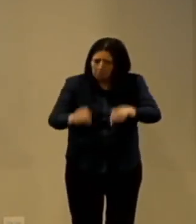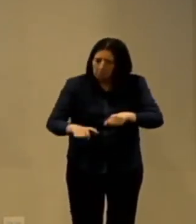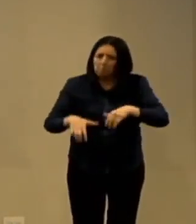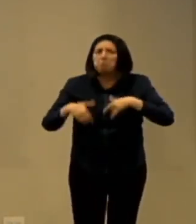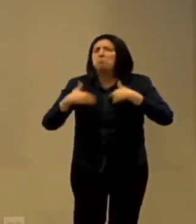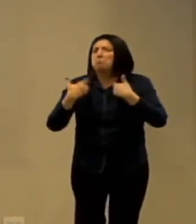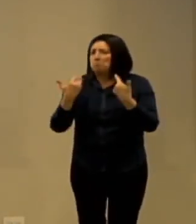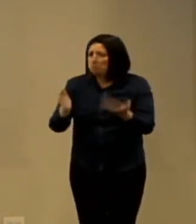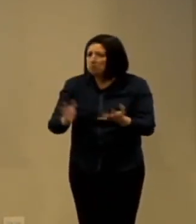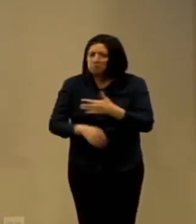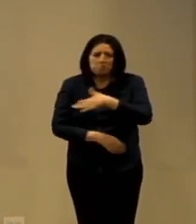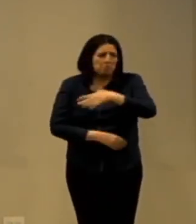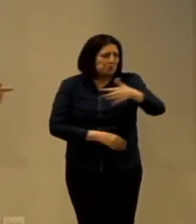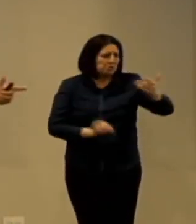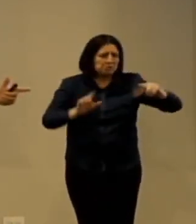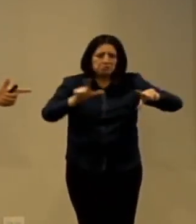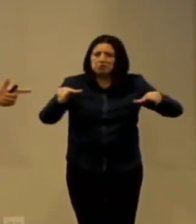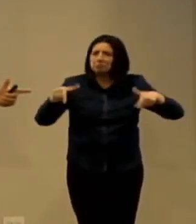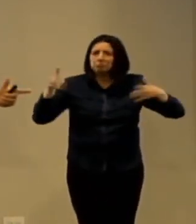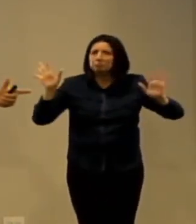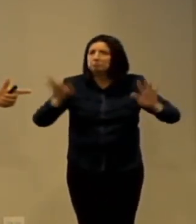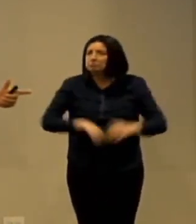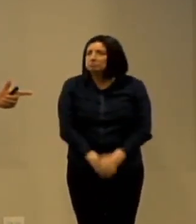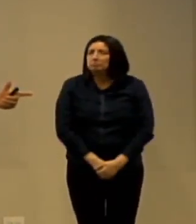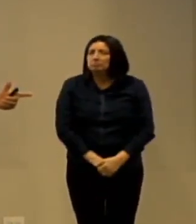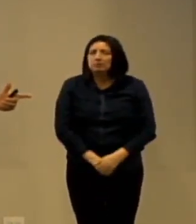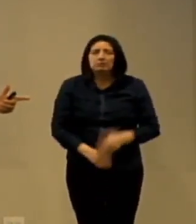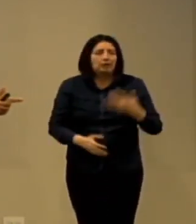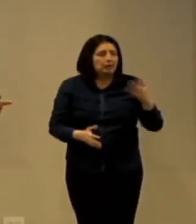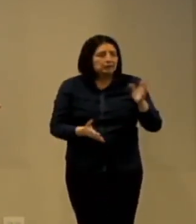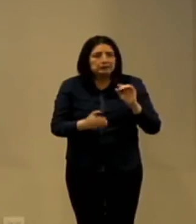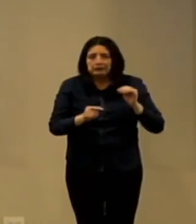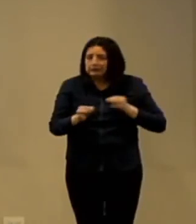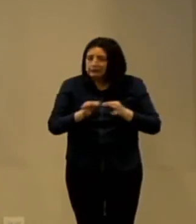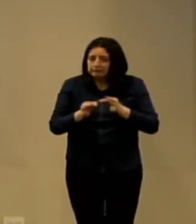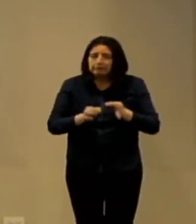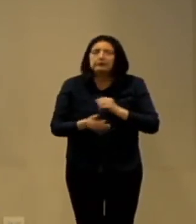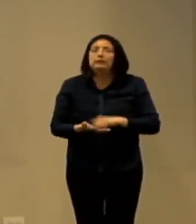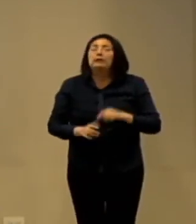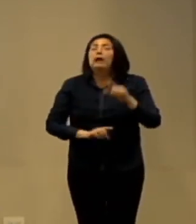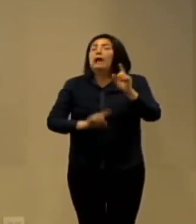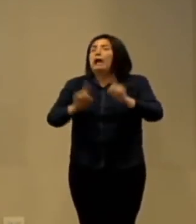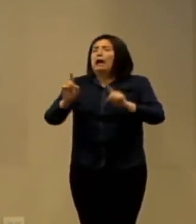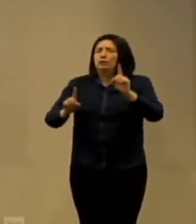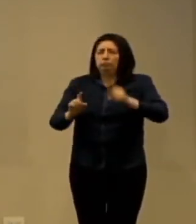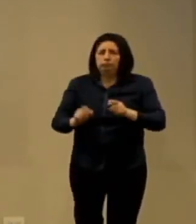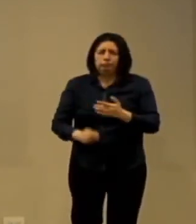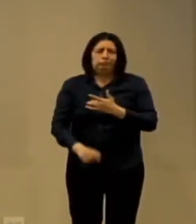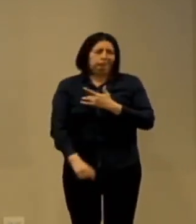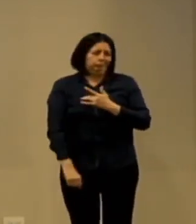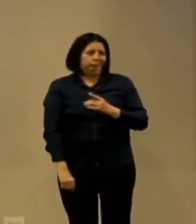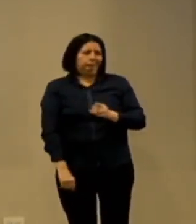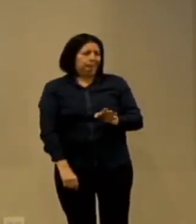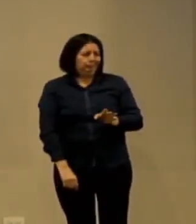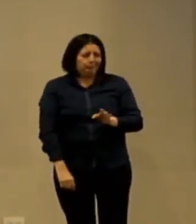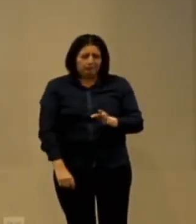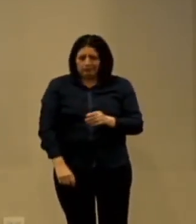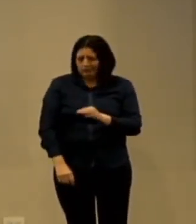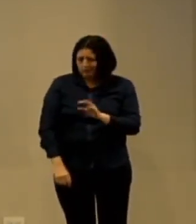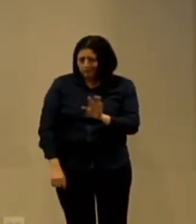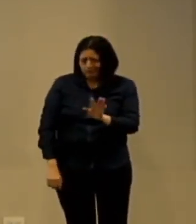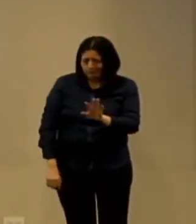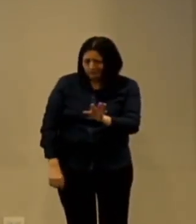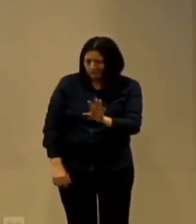en cualquier establecimiento. Hay que reforzar. Esto a algunos les choca, porque podrán decir,